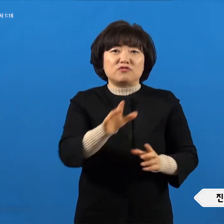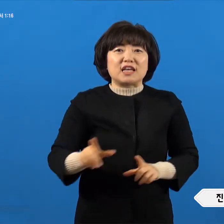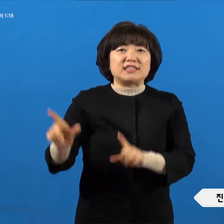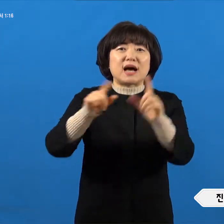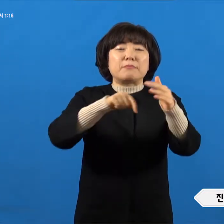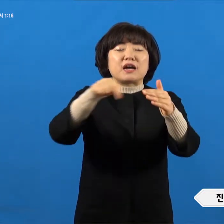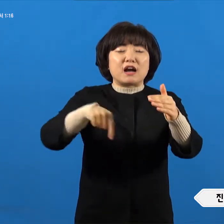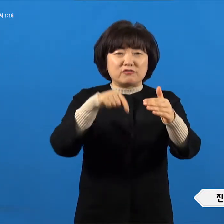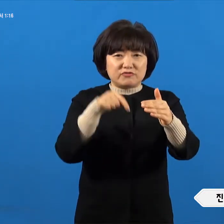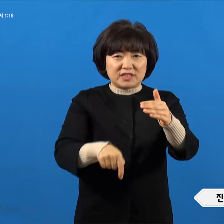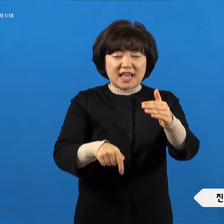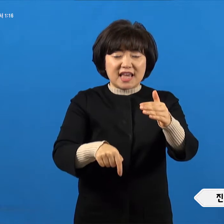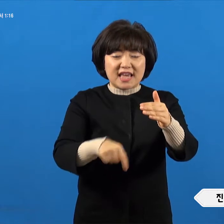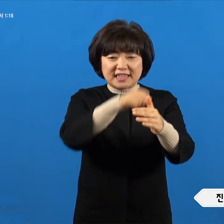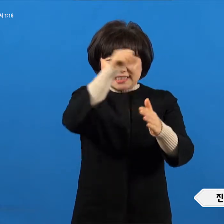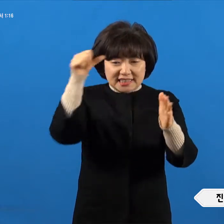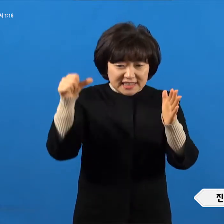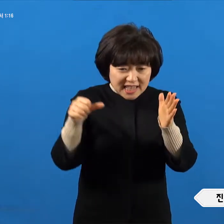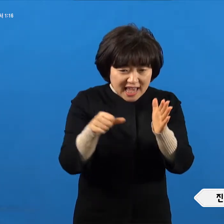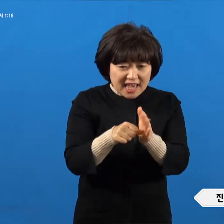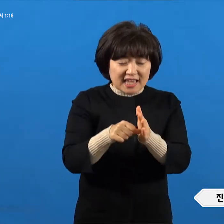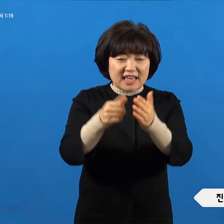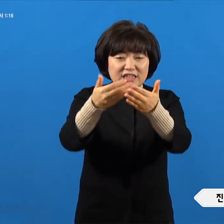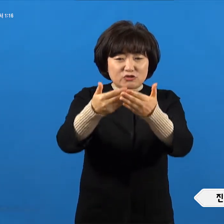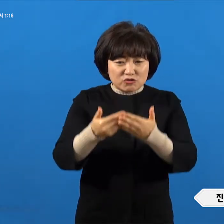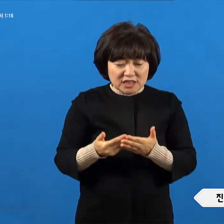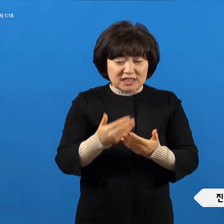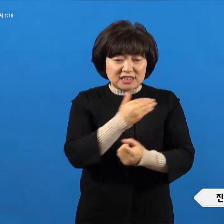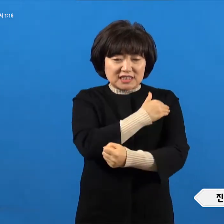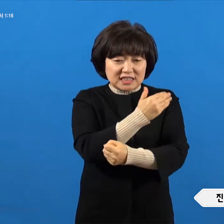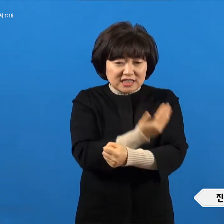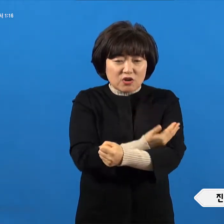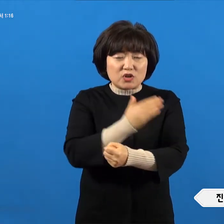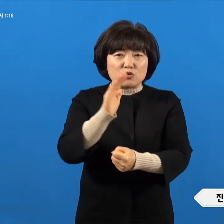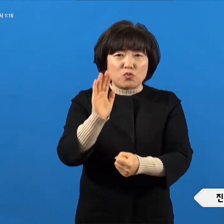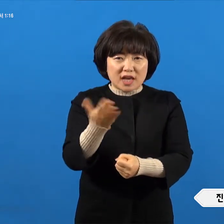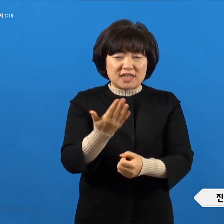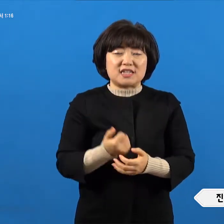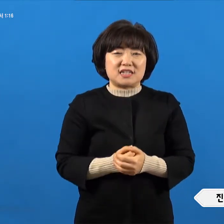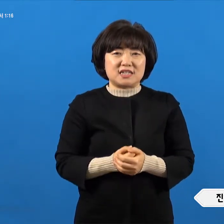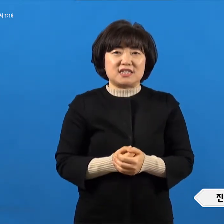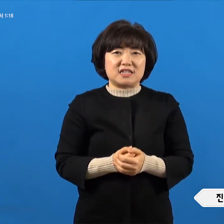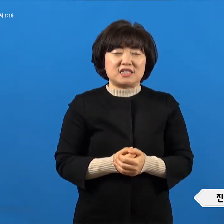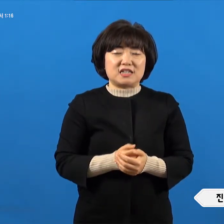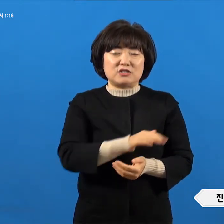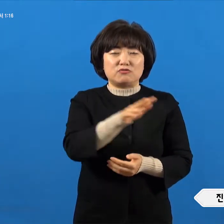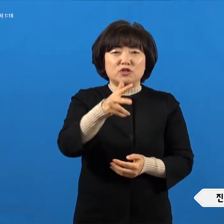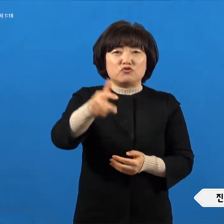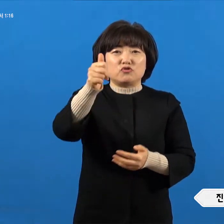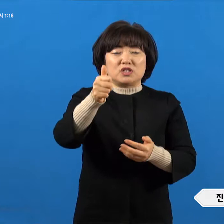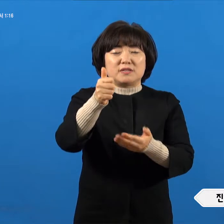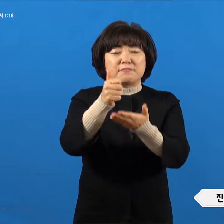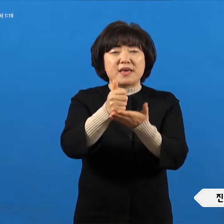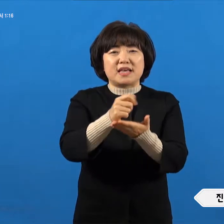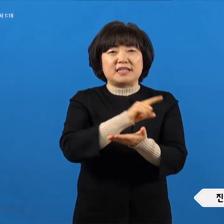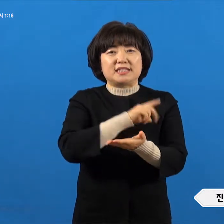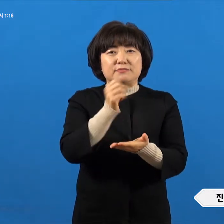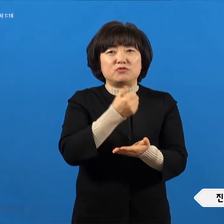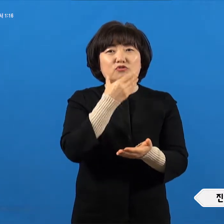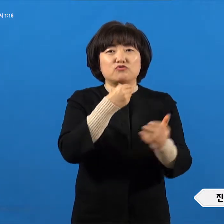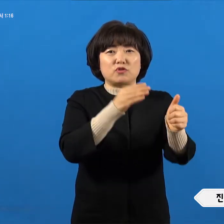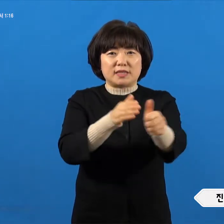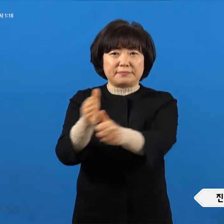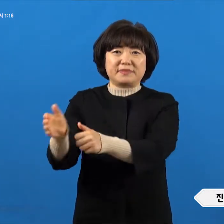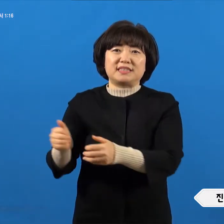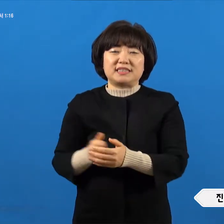삶 가운데 인생에 주시는 능력이 되기를 우리 주님의 이름으로